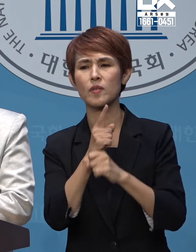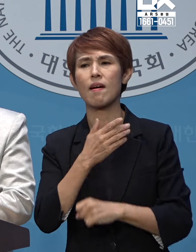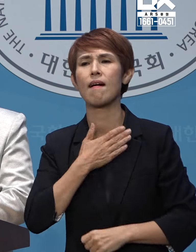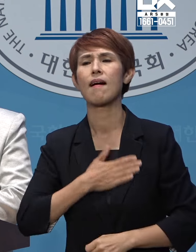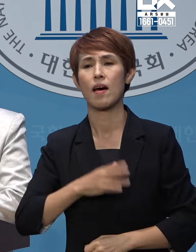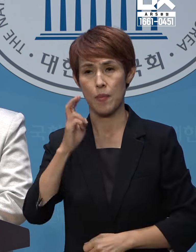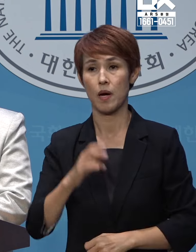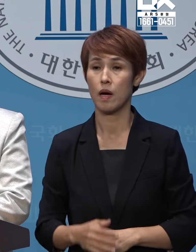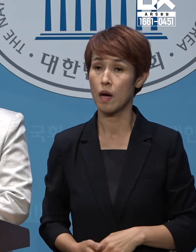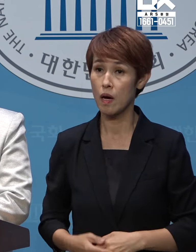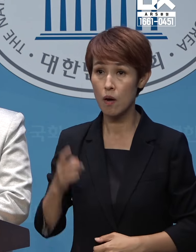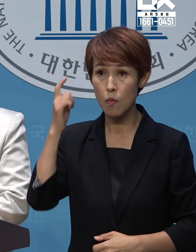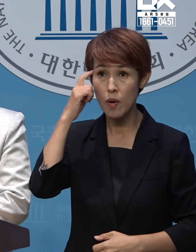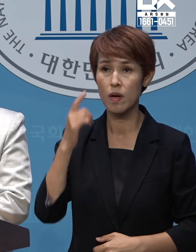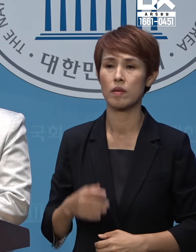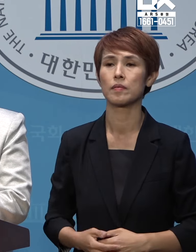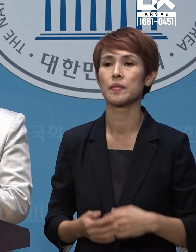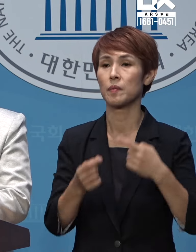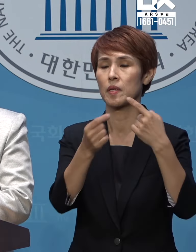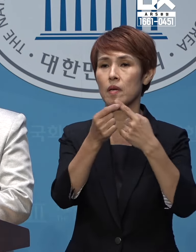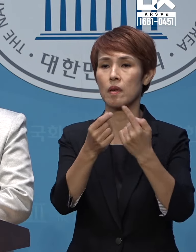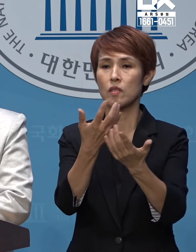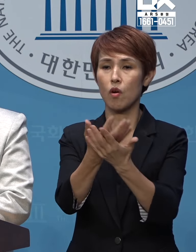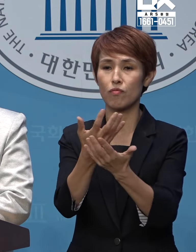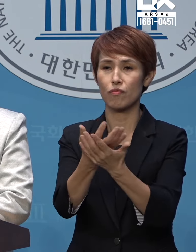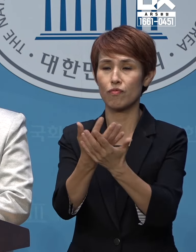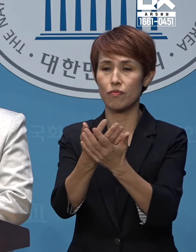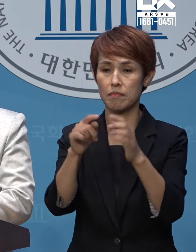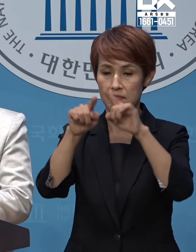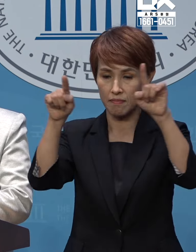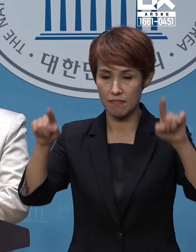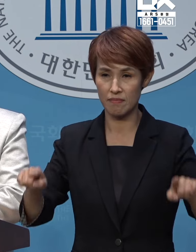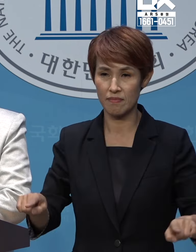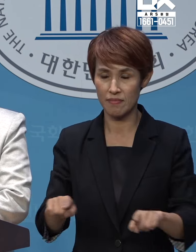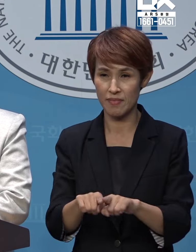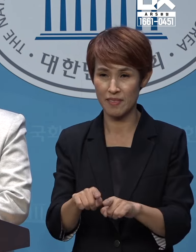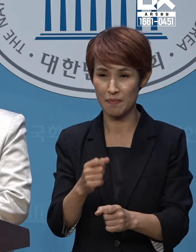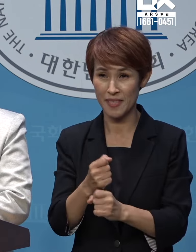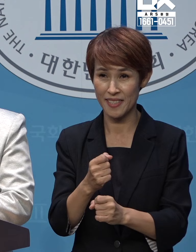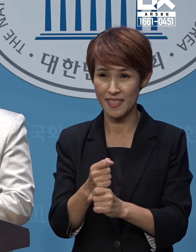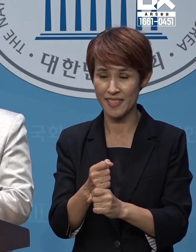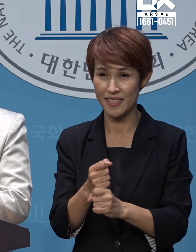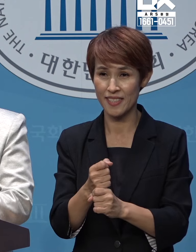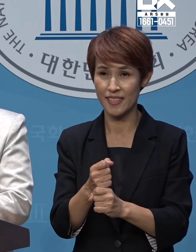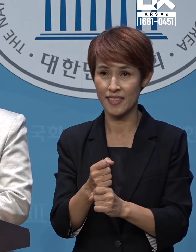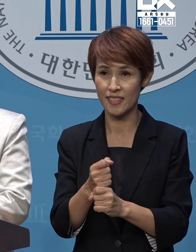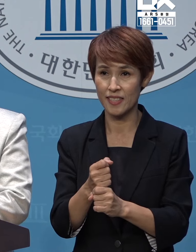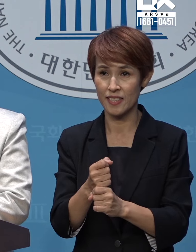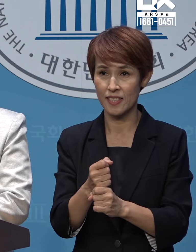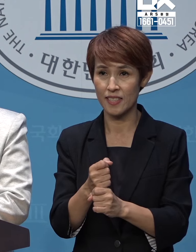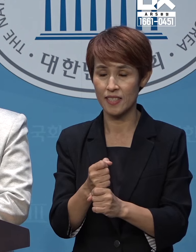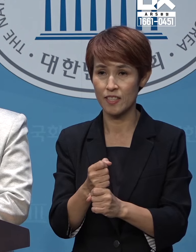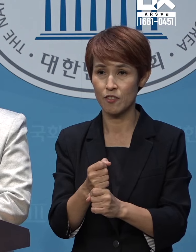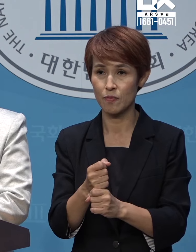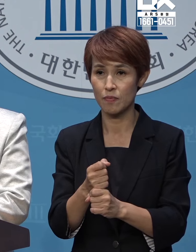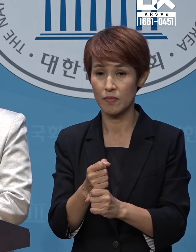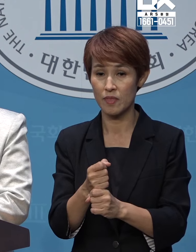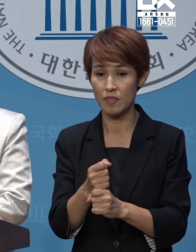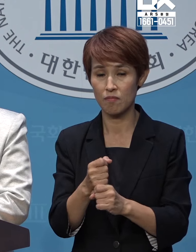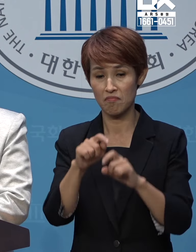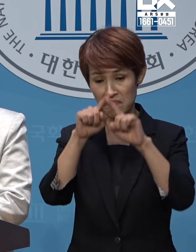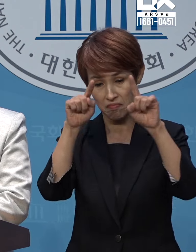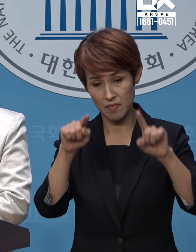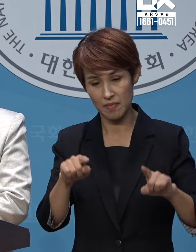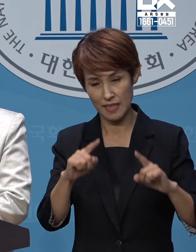있습니다 첫째 문서를 작성한 그 폴도서 성한 걸 근거로 사진을